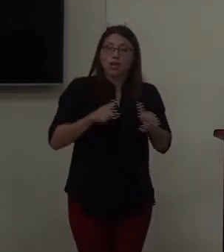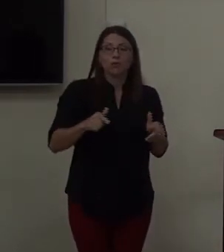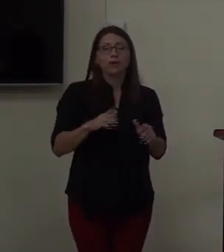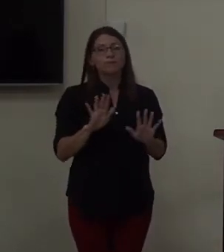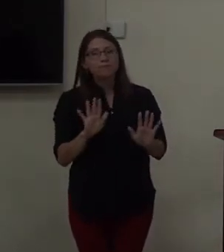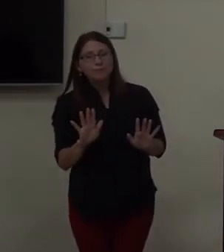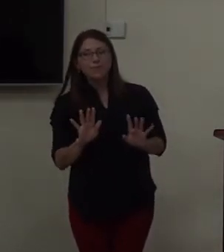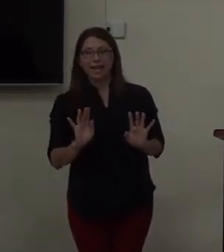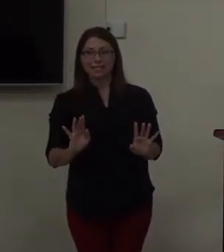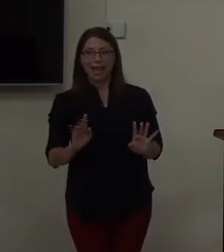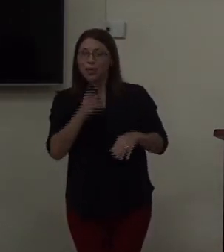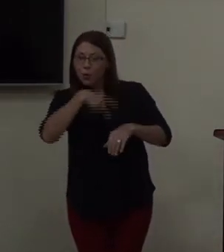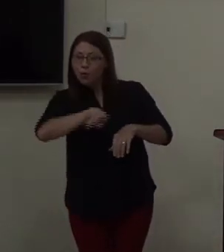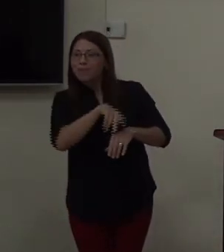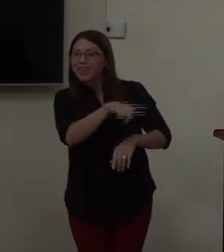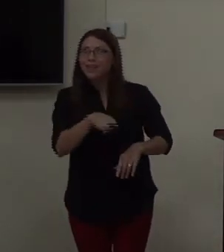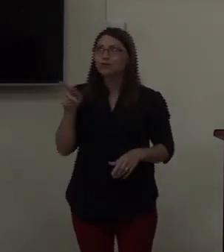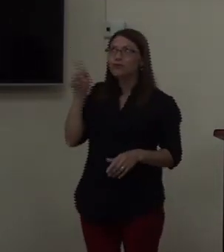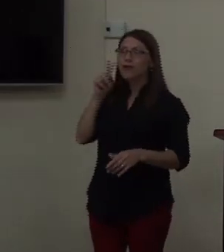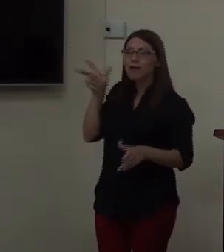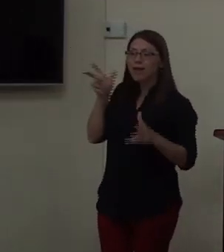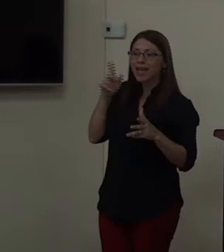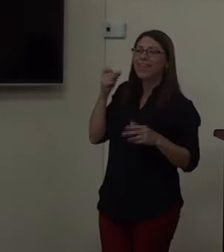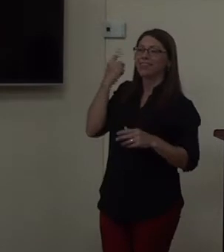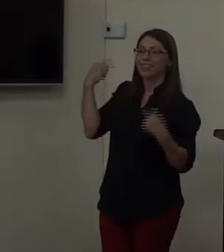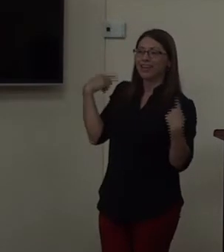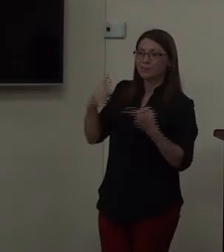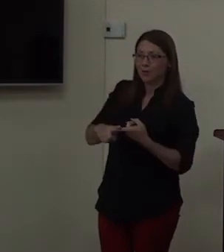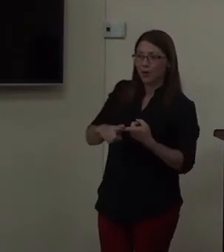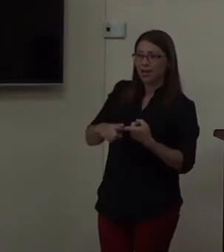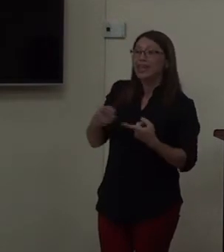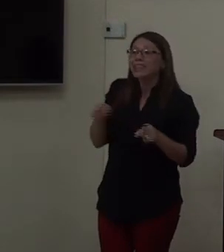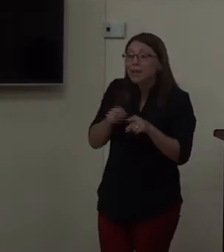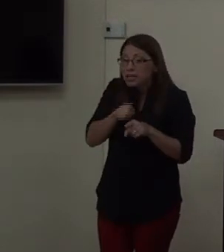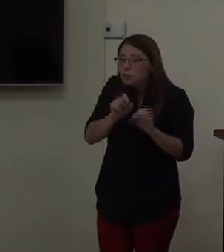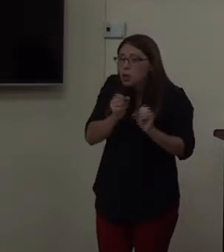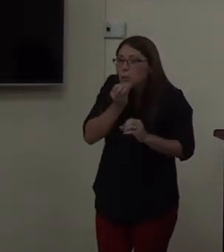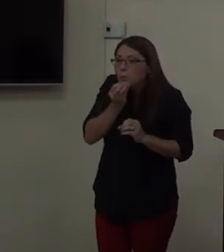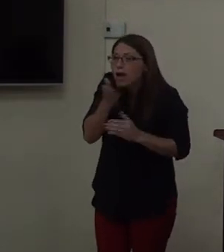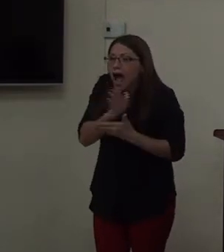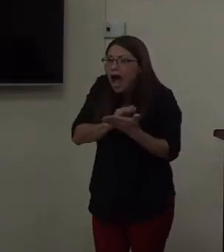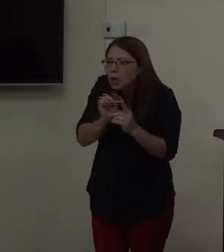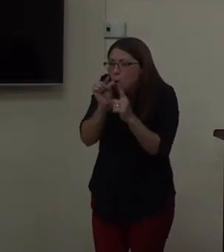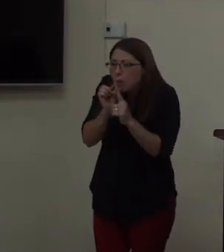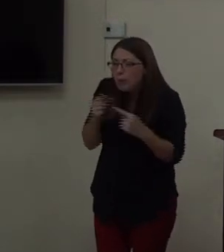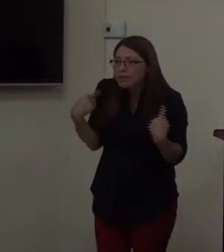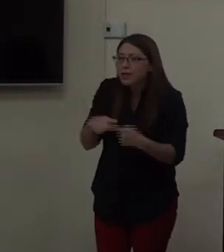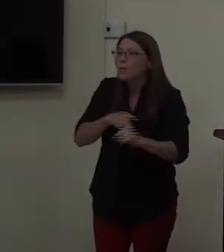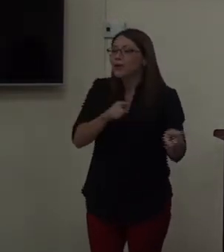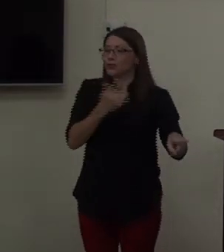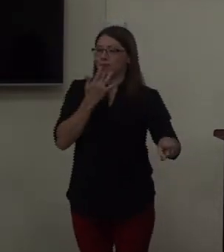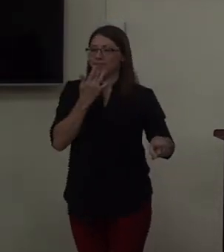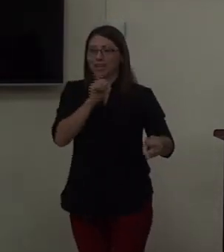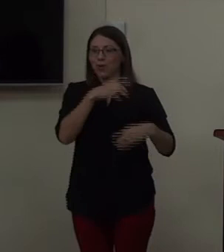Normalmente entienden el español, incluso serían capaces de producir algo en español, pero prefieren no hacerlo, ¿verdad? Menos que se